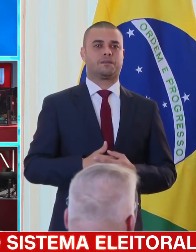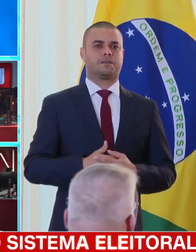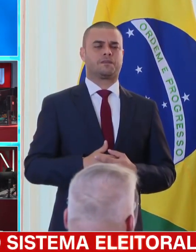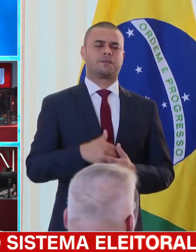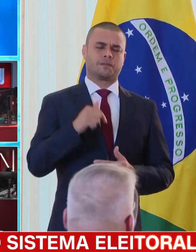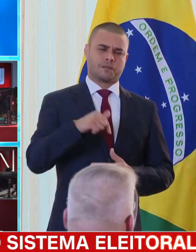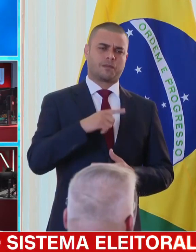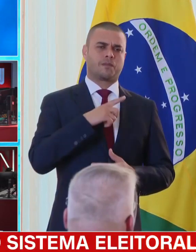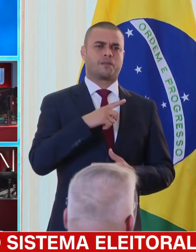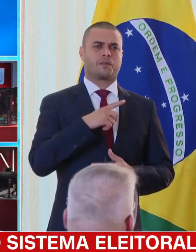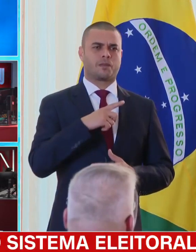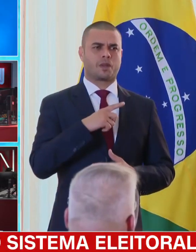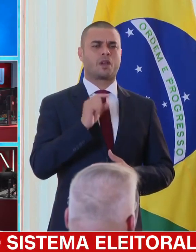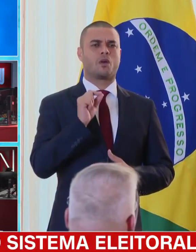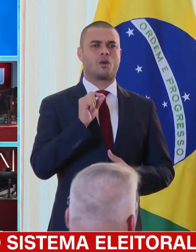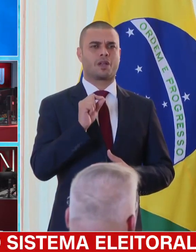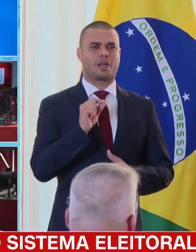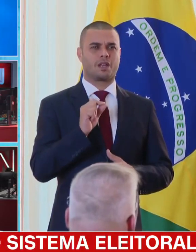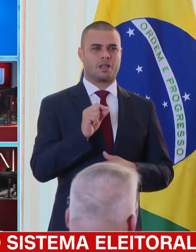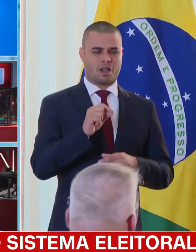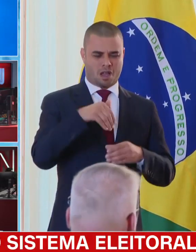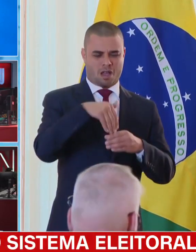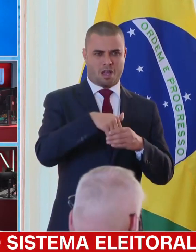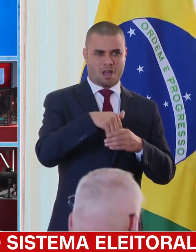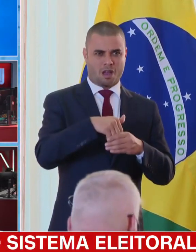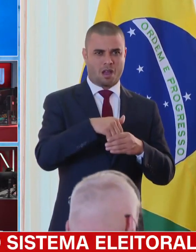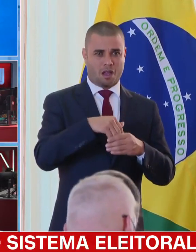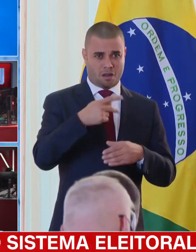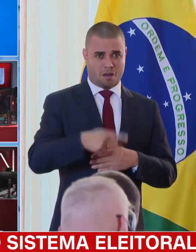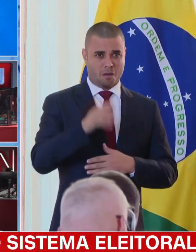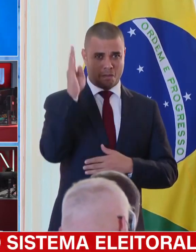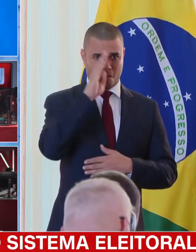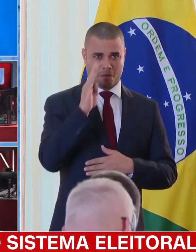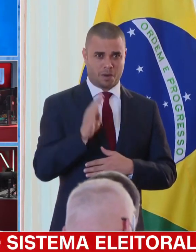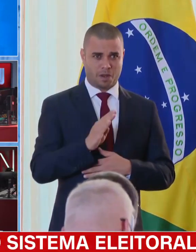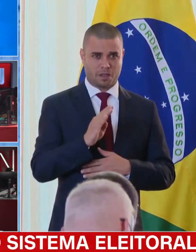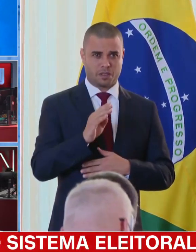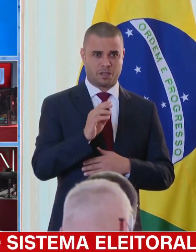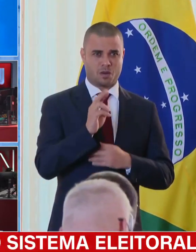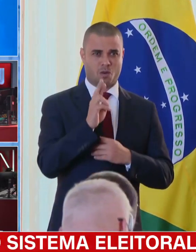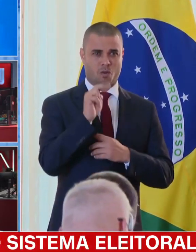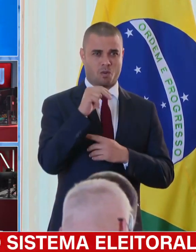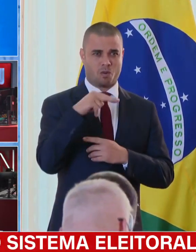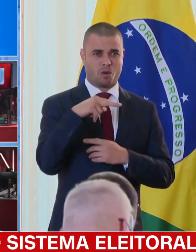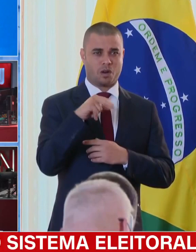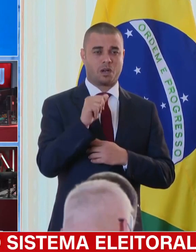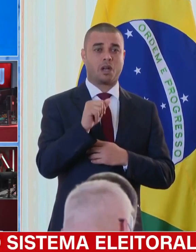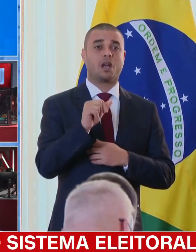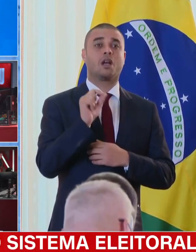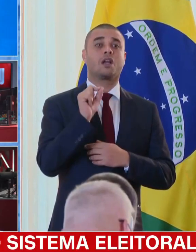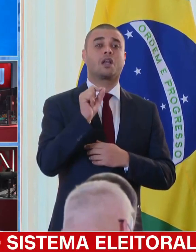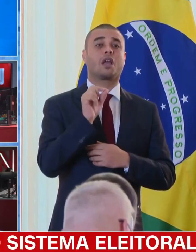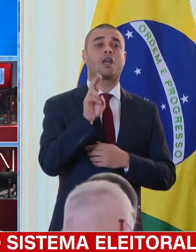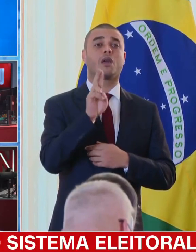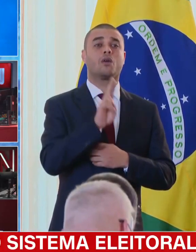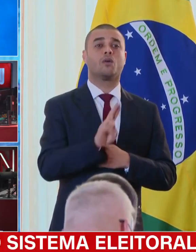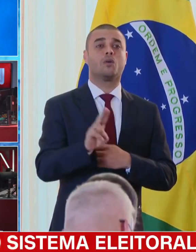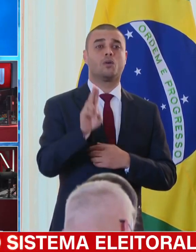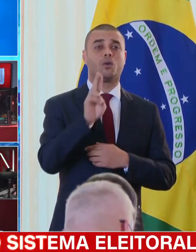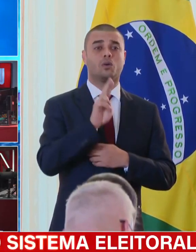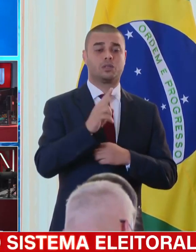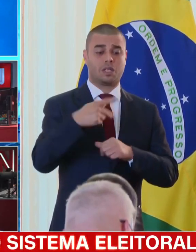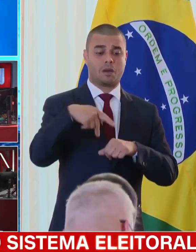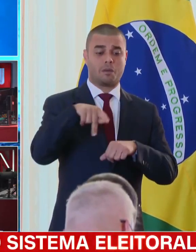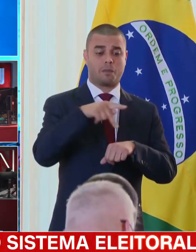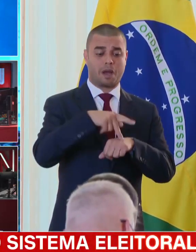uma ligação entre o fato de que o presidente a falar dados que já foram rebatidas ele não traz as informações completas e